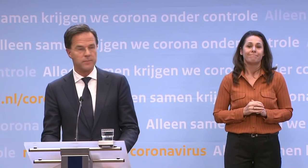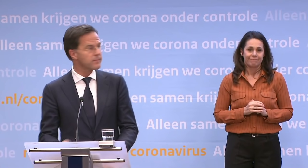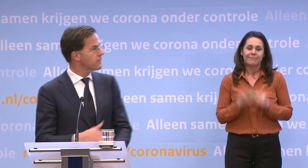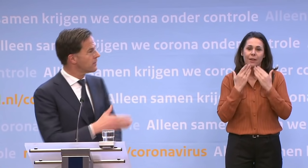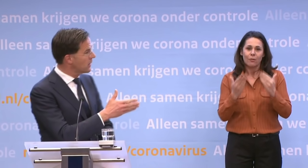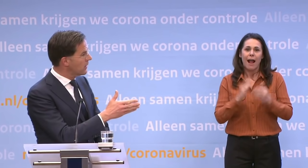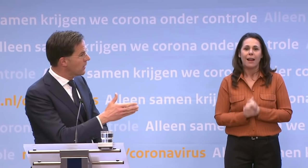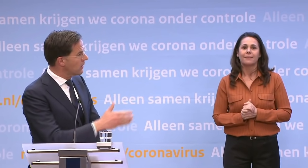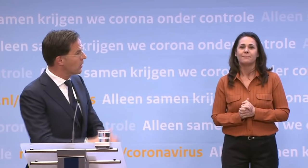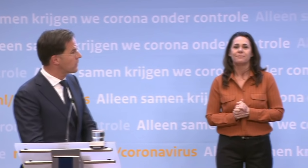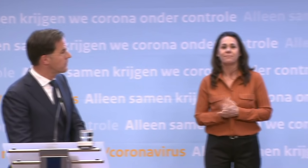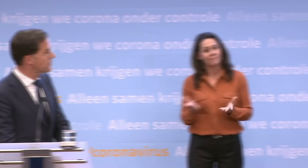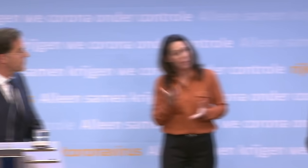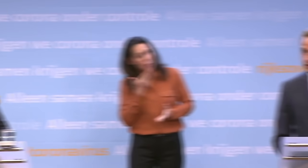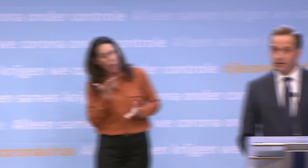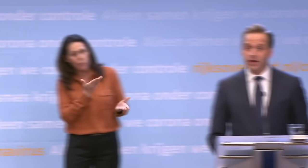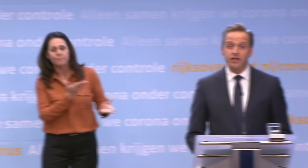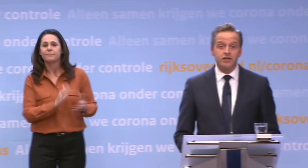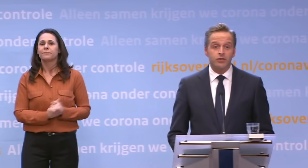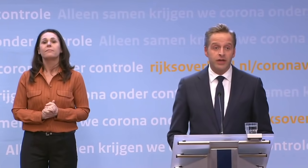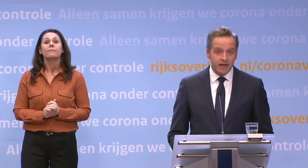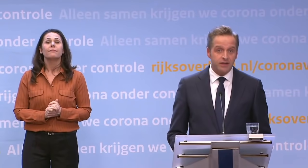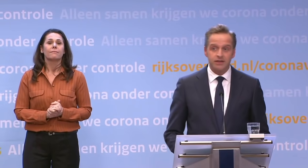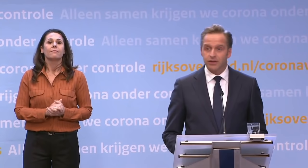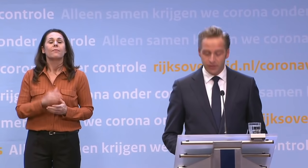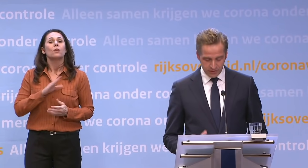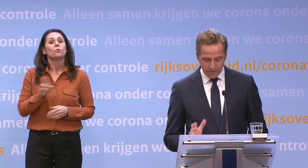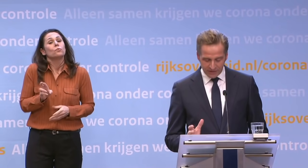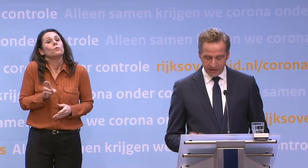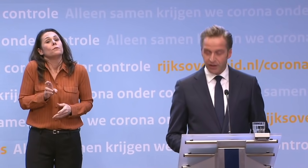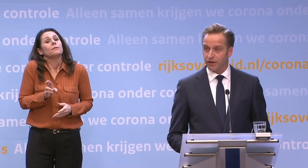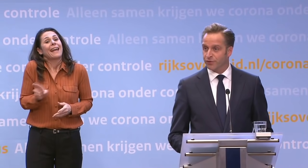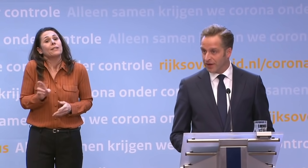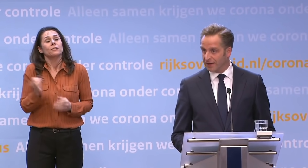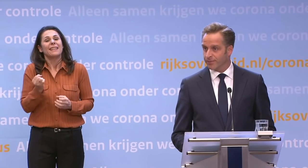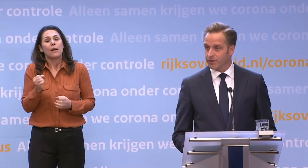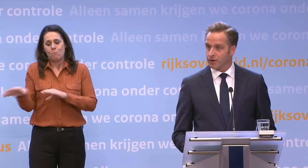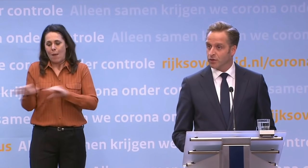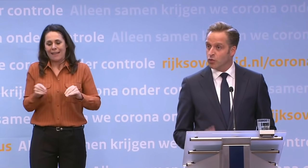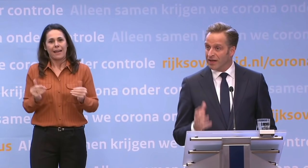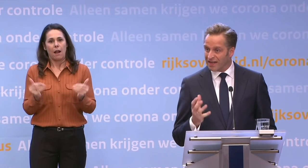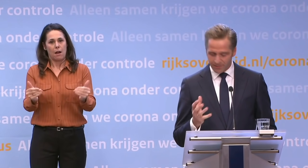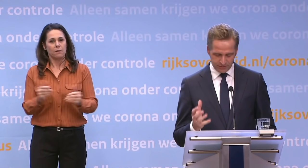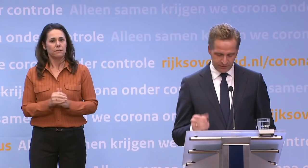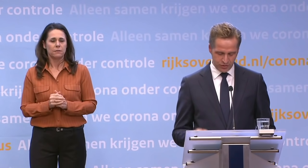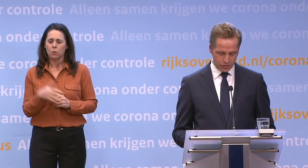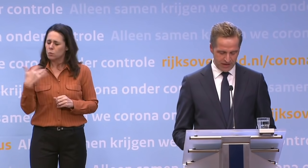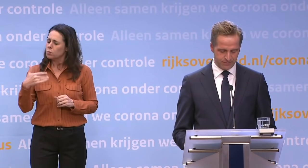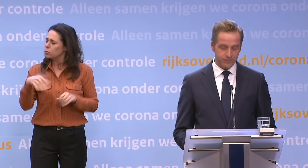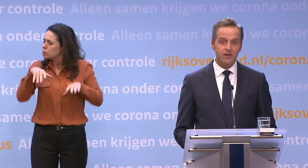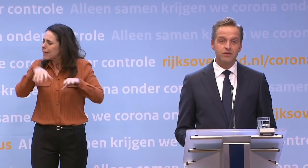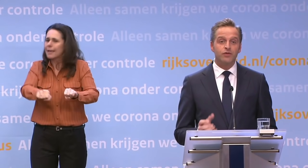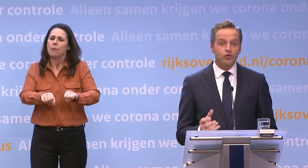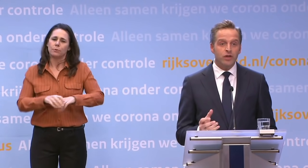Dank u wel. Hugo. Dank. En dat is ook de reden dat we de maatregelen verlengen. Hoe ingrijpend ze ook